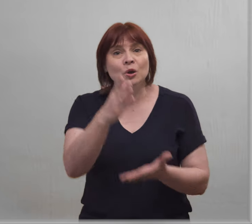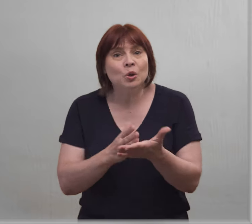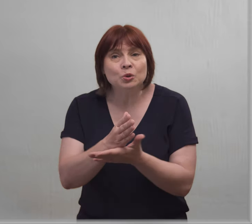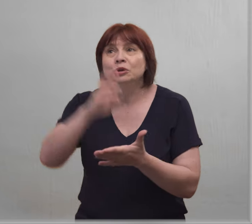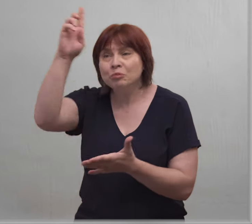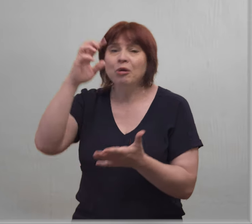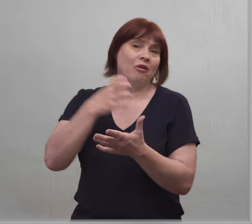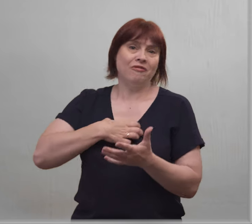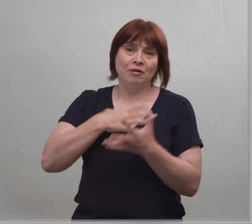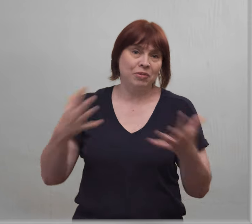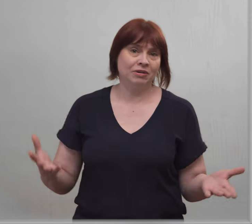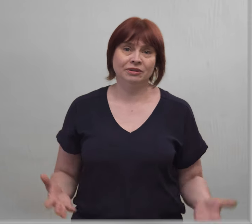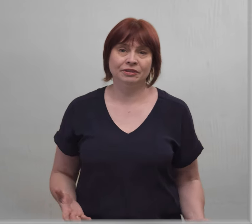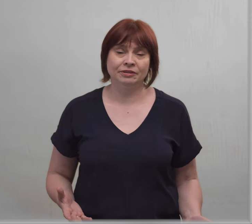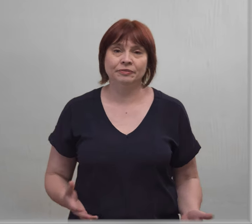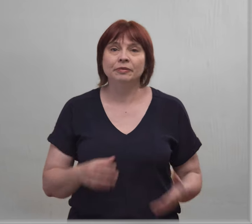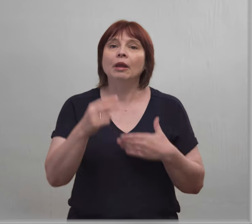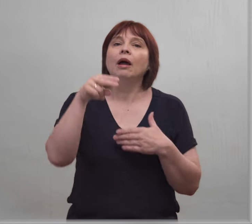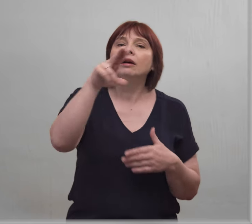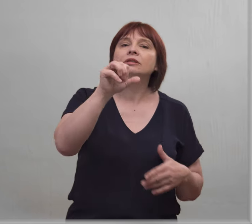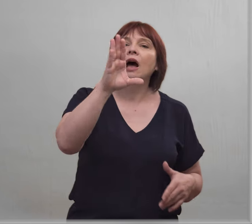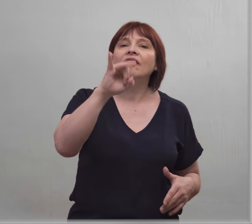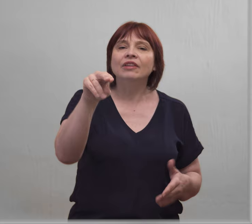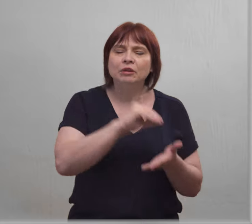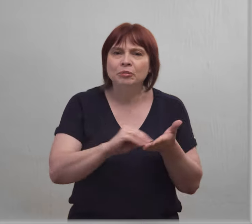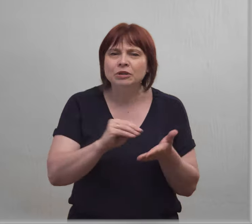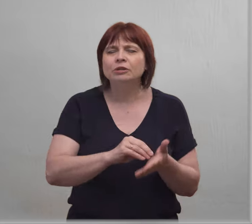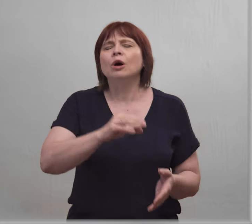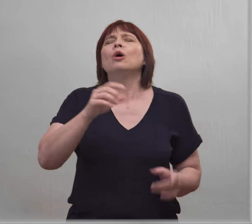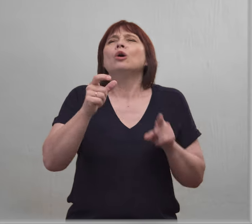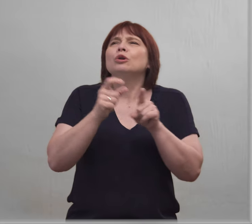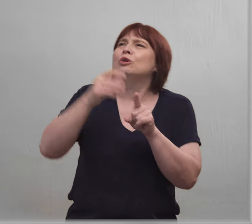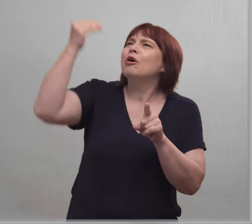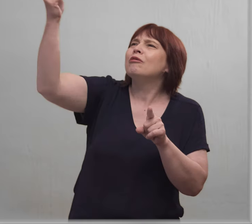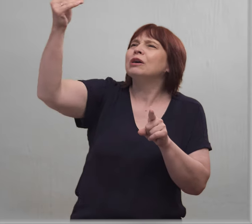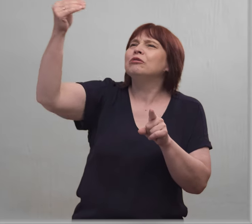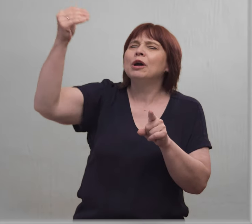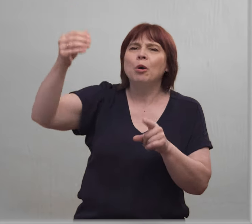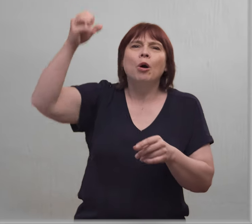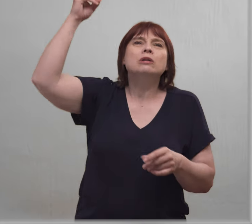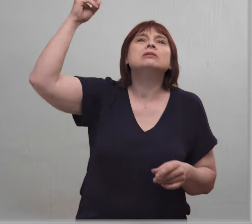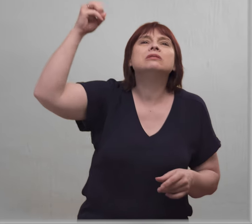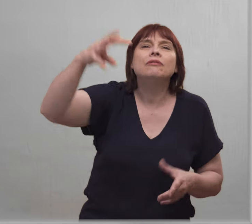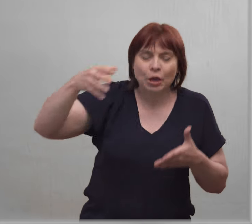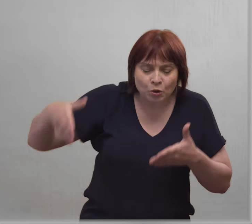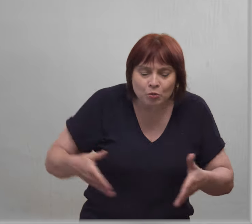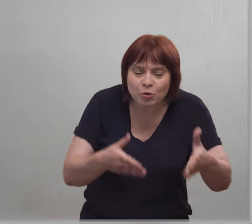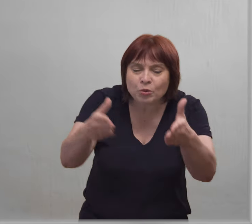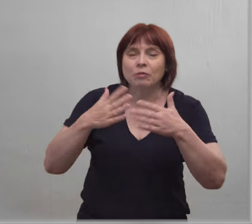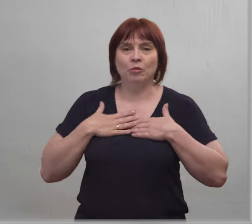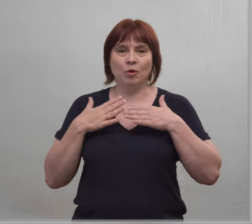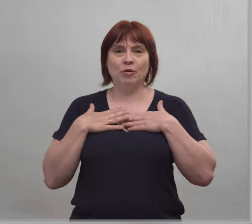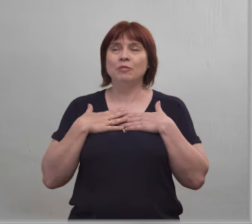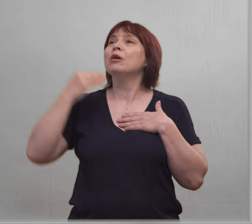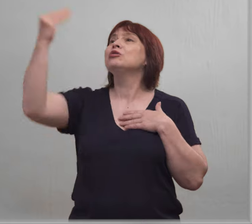нас. И Давид говорит, «Слово Твое – светильник ноге моей и свет стезе моей». Псалом 118, стих